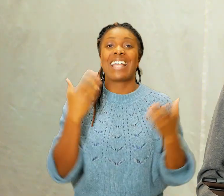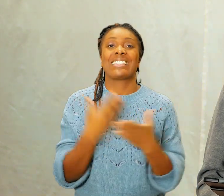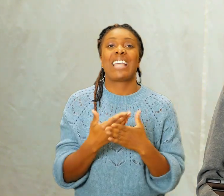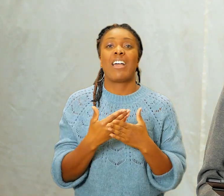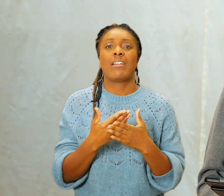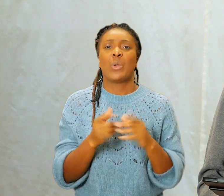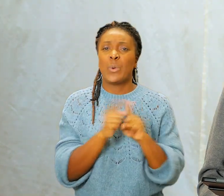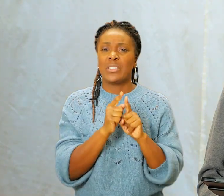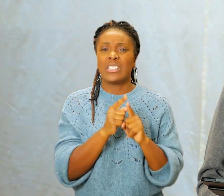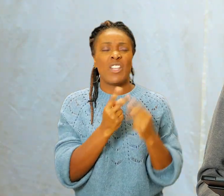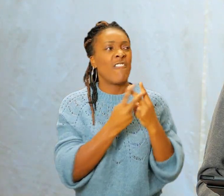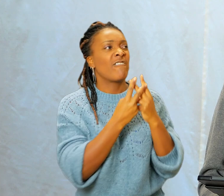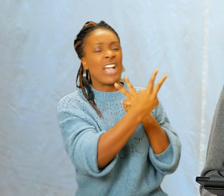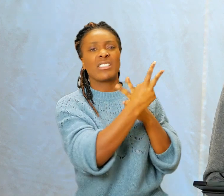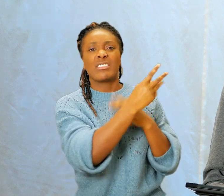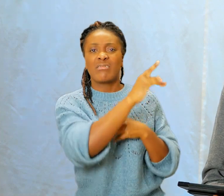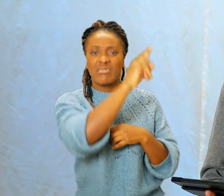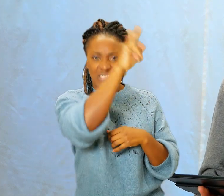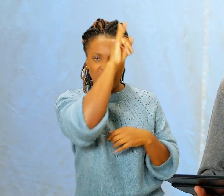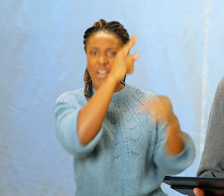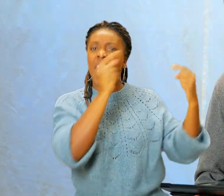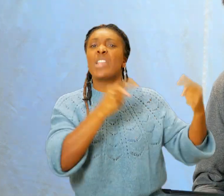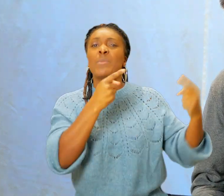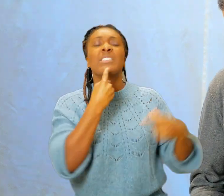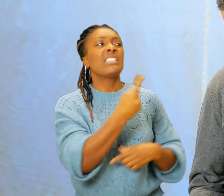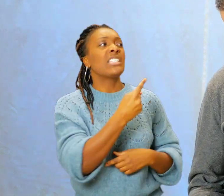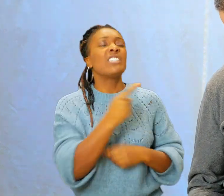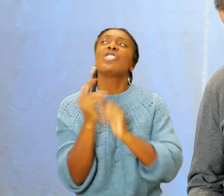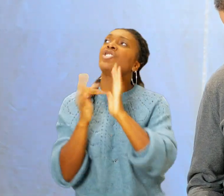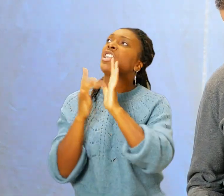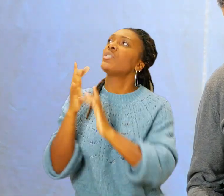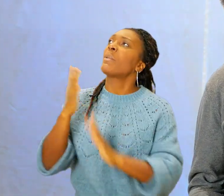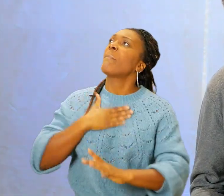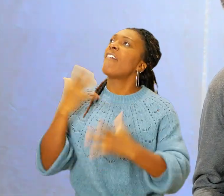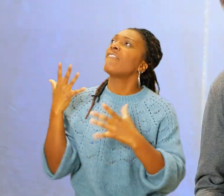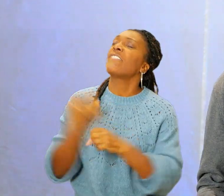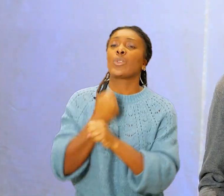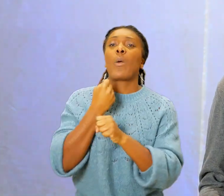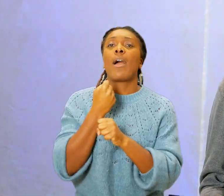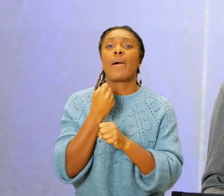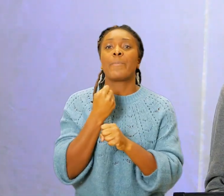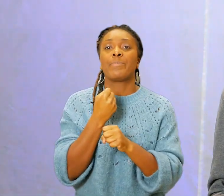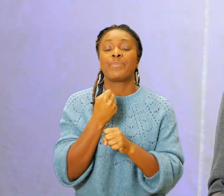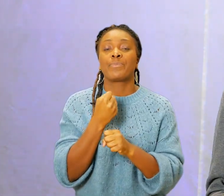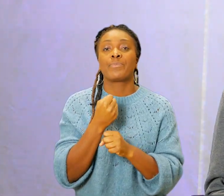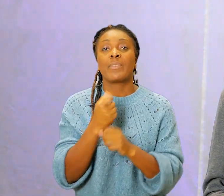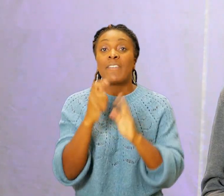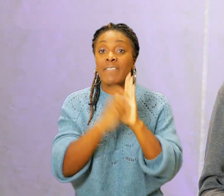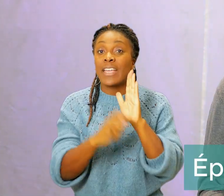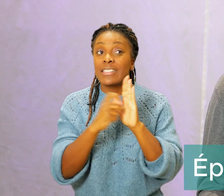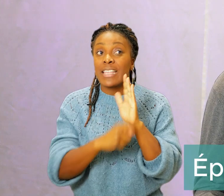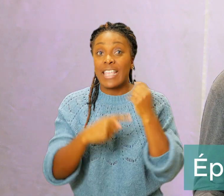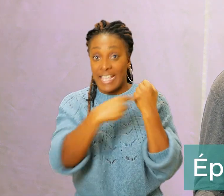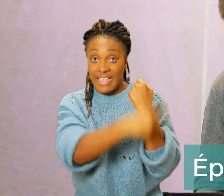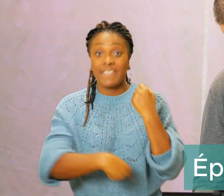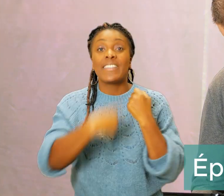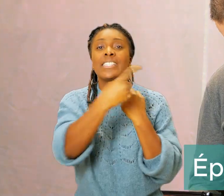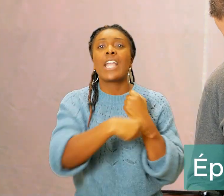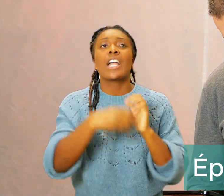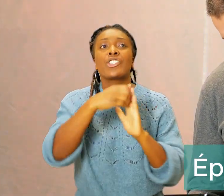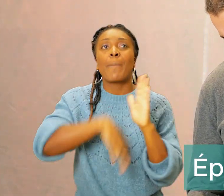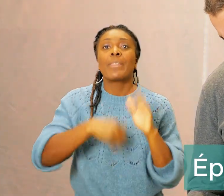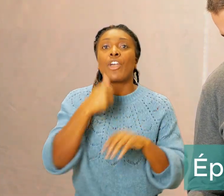ton adversaire, afin que tu sois renouvelé de l'intérieur. Et j'aimerais te rappeler, eh bien, ce verset d'Éphésiens, justement, chapitre